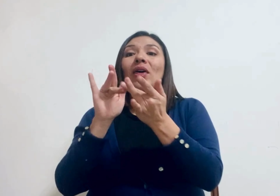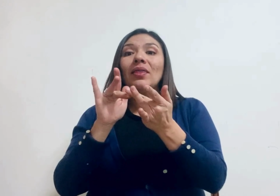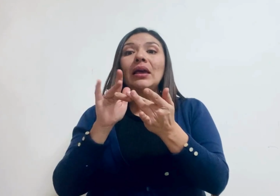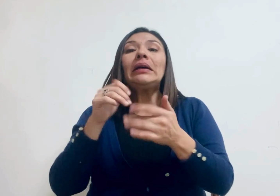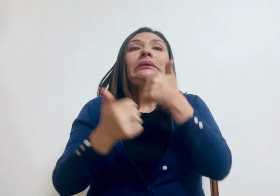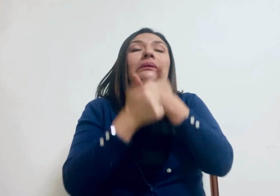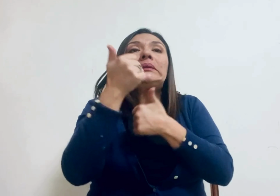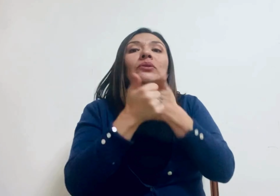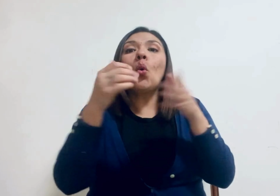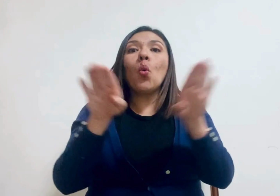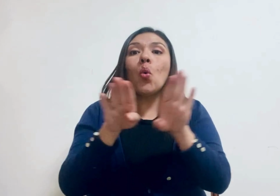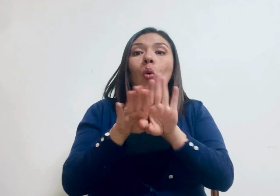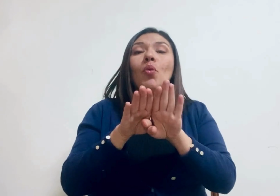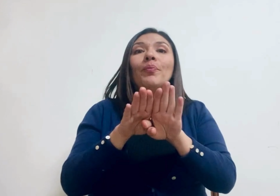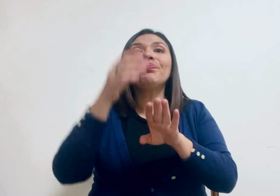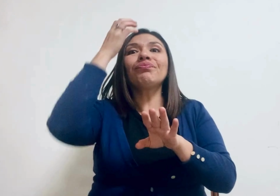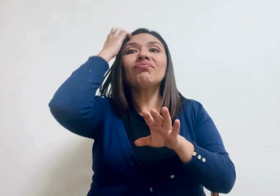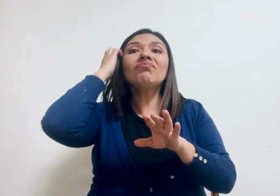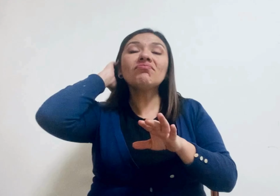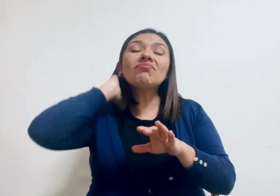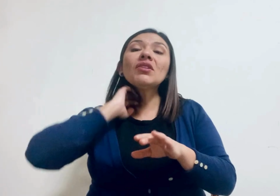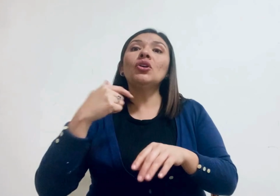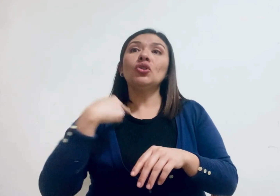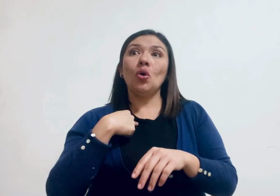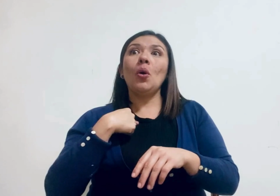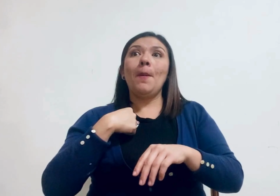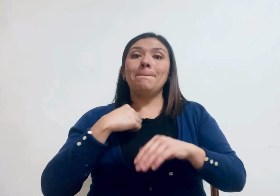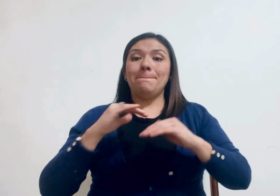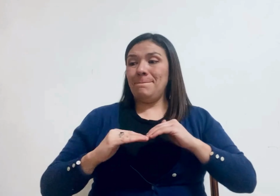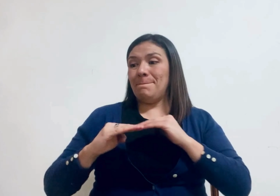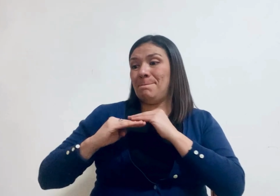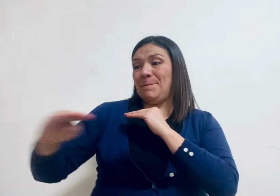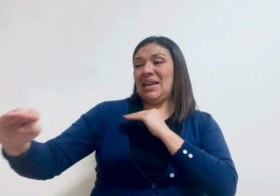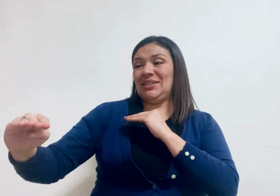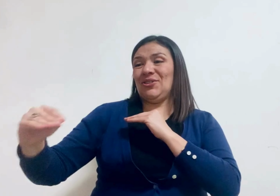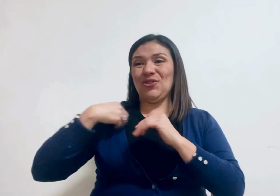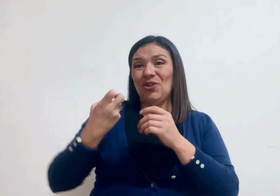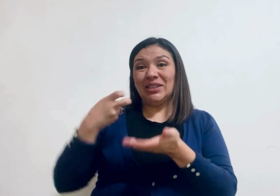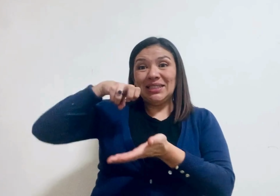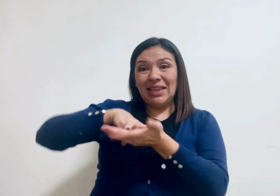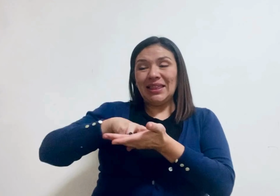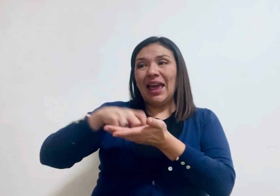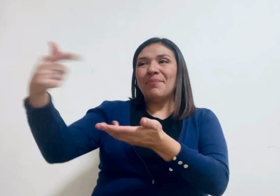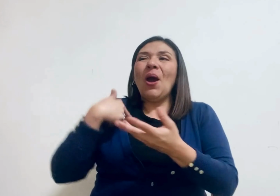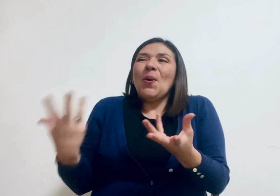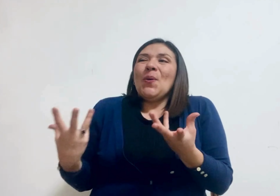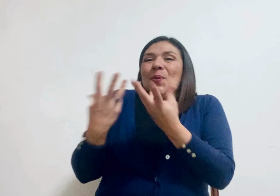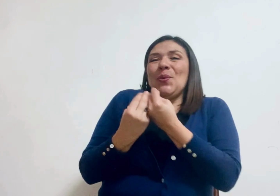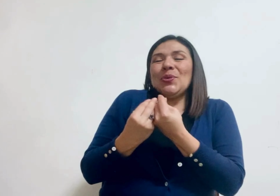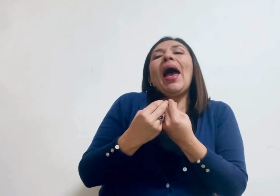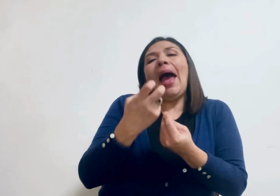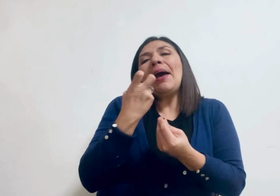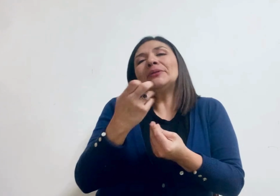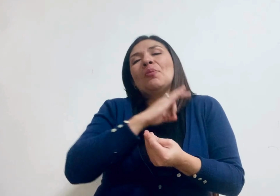y buscar estos experimentos, siempre decíamos me siento en el piso para que se venga encima de mí, me ayudaban un poco para que